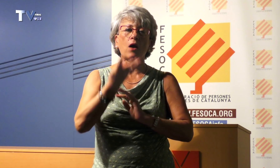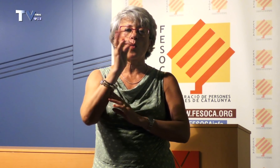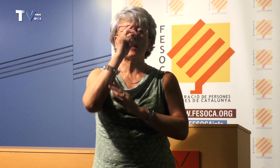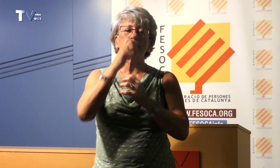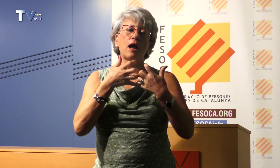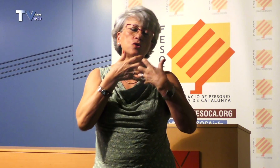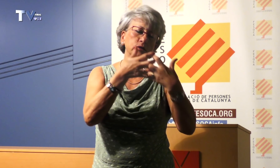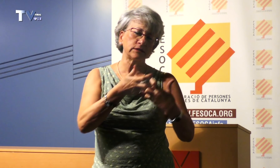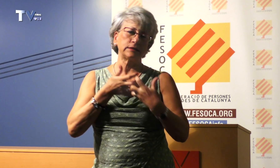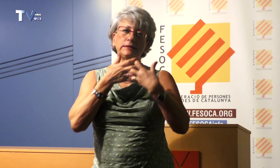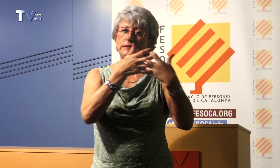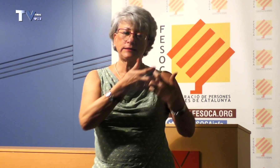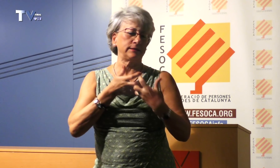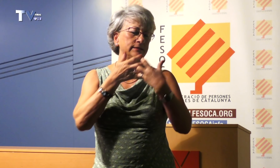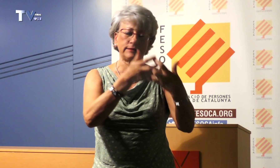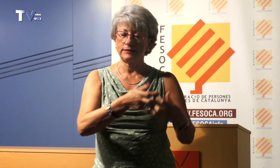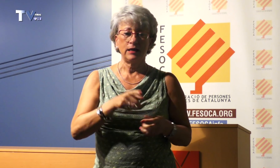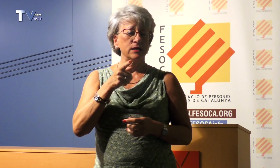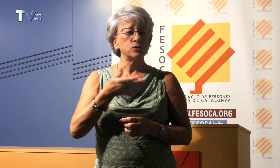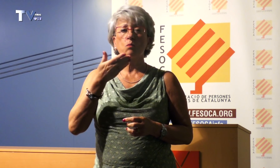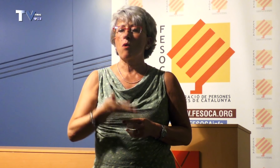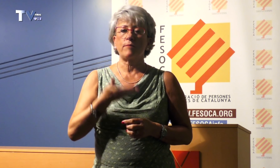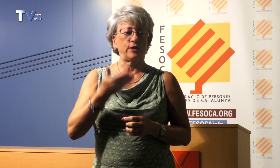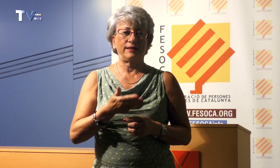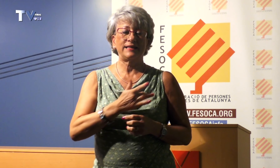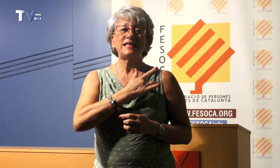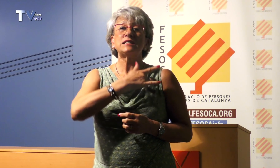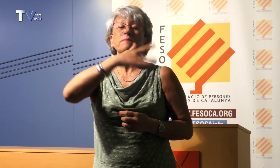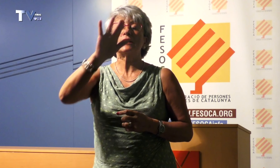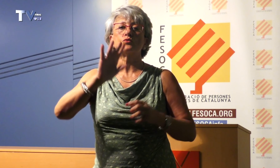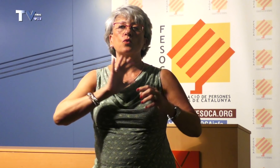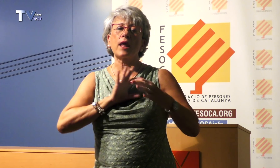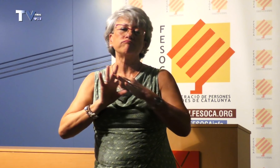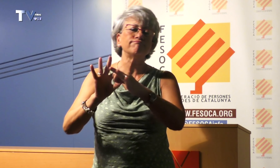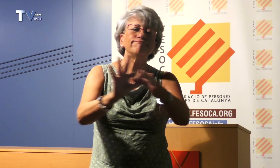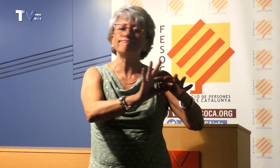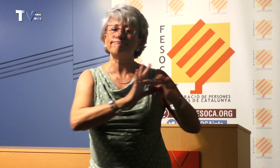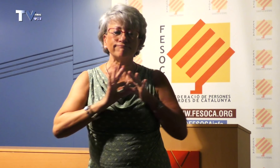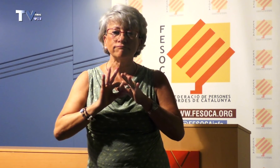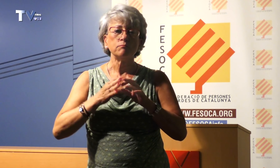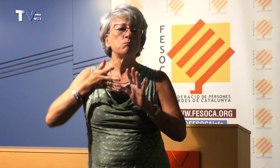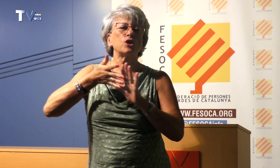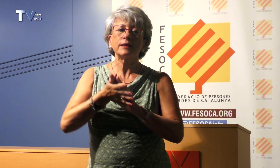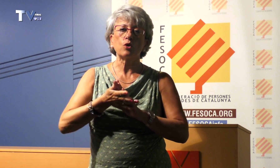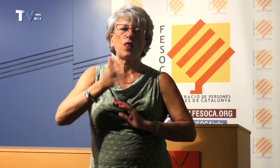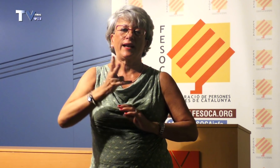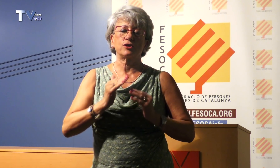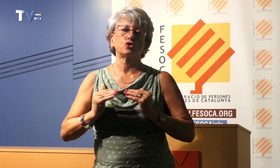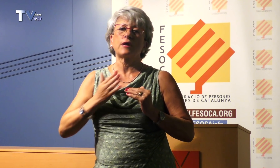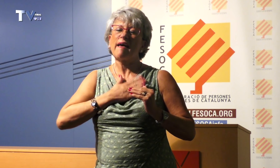40 aniversari. Significa que són 40 anys de lluita contínua i això és molt important, no? Que sigui un esperit unit,